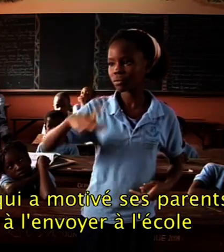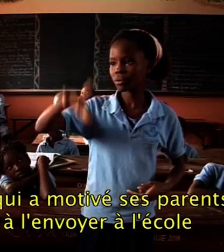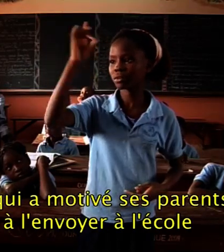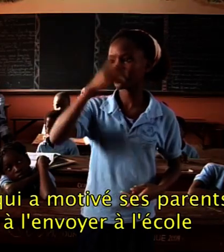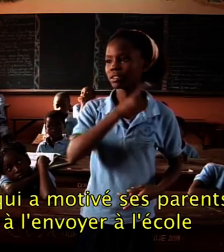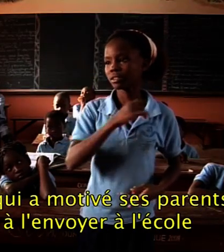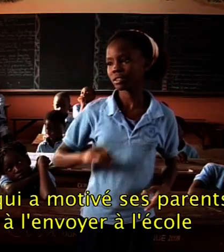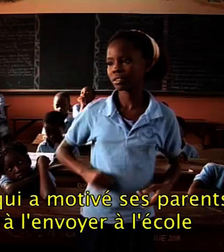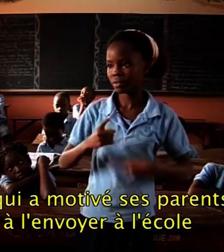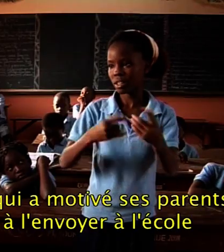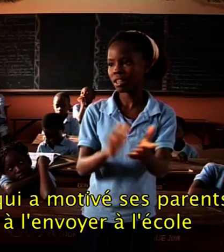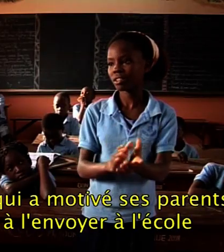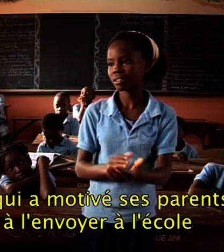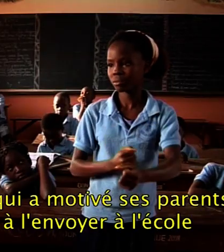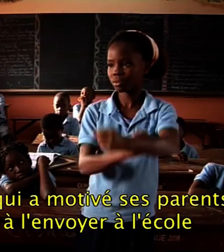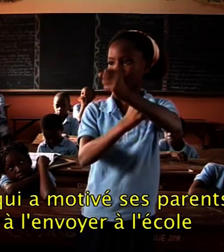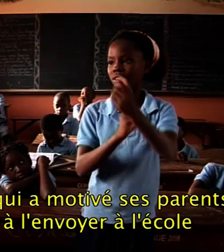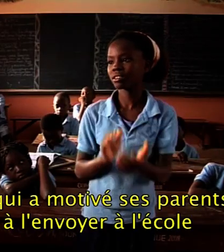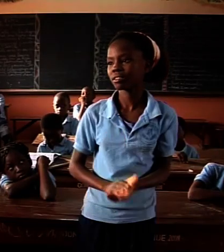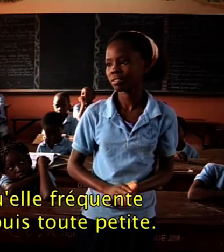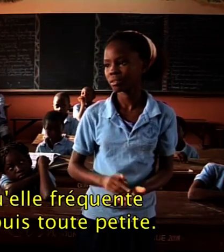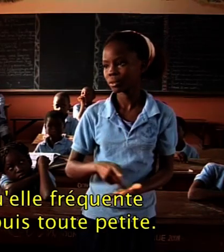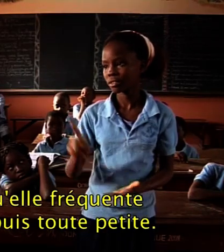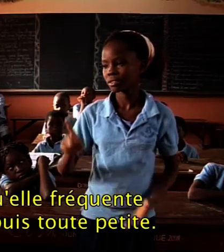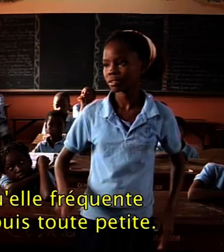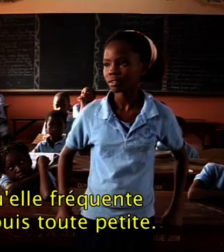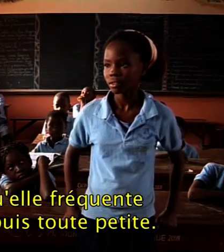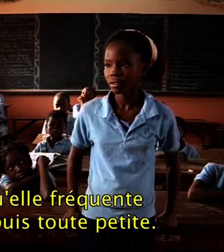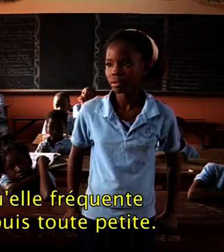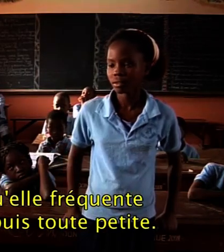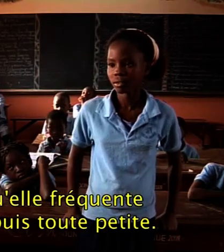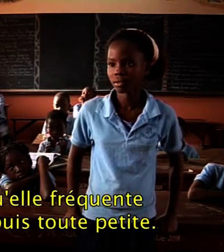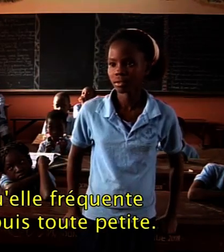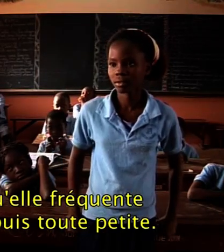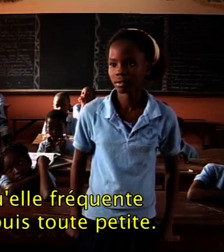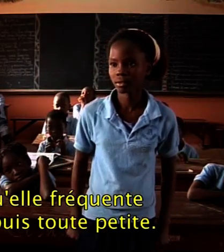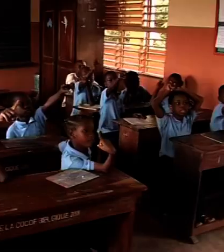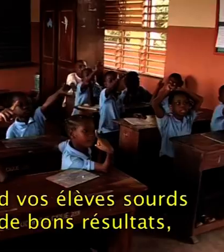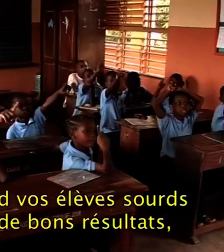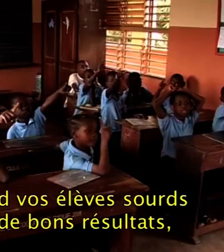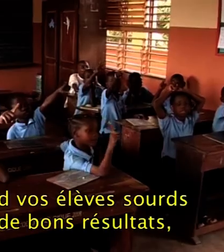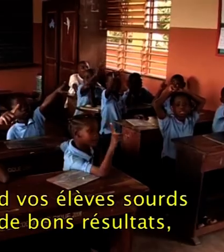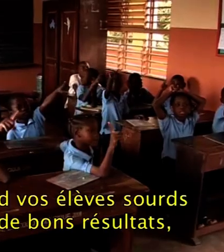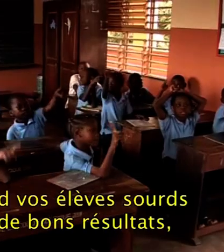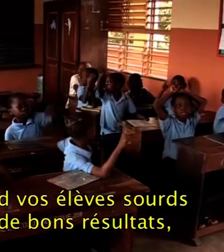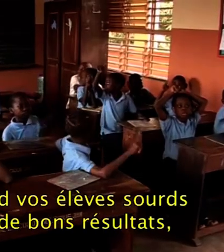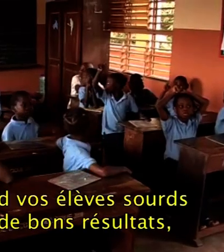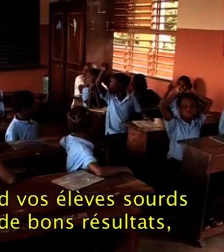des sourds, que les parents ont voulu qu'eux-mêmes aillent à l'école. Et qu'elle est là depuis, elle était tout petite, elle est venue ici. Quand vos enfants